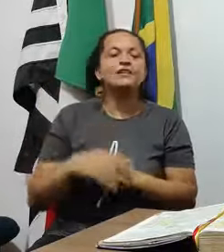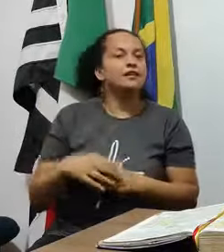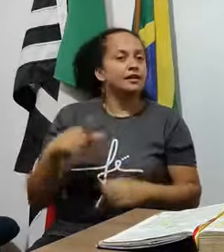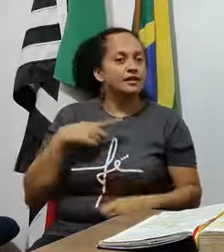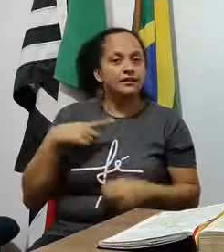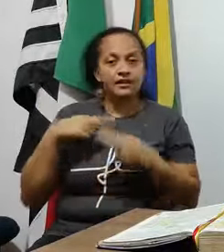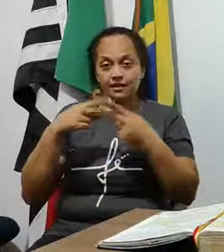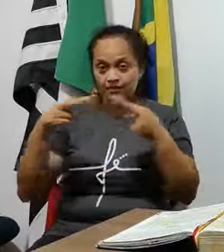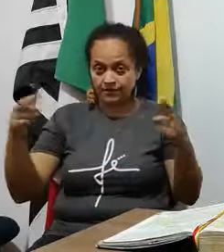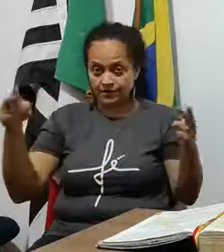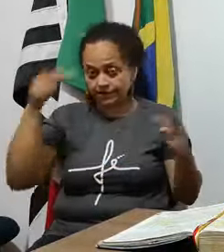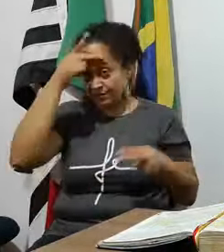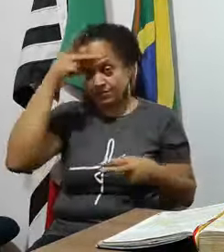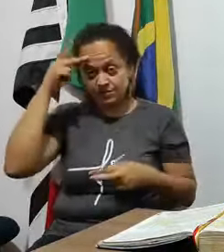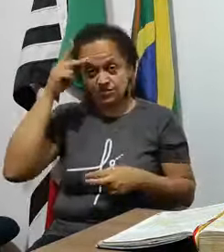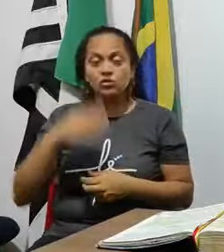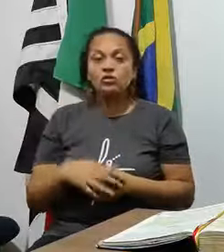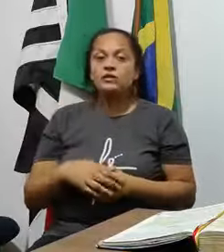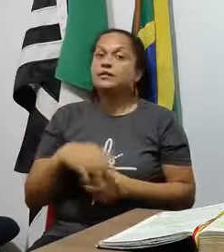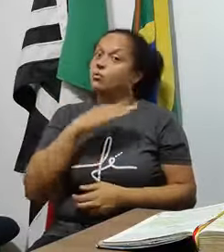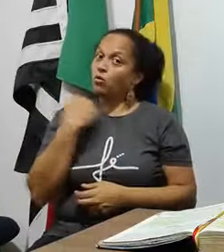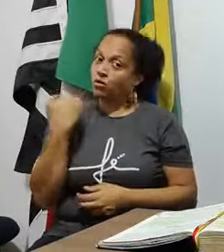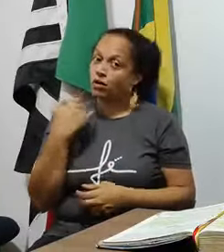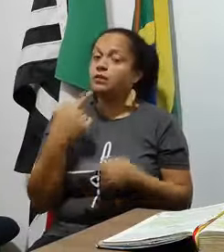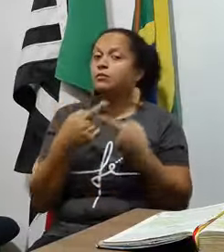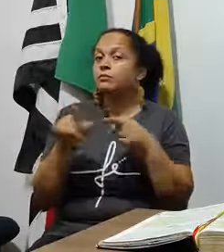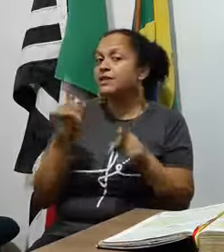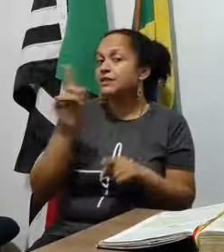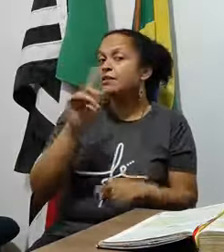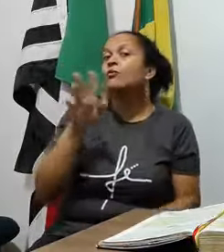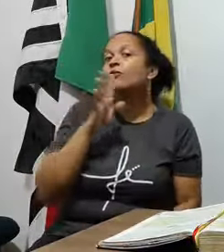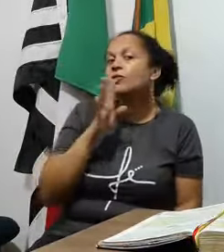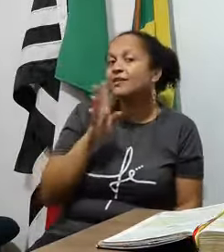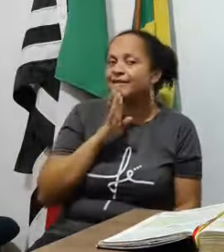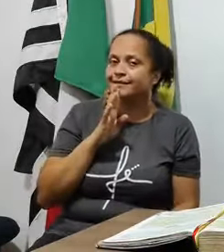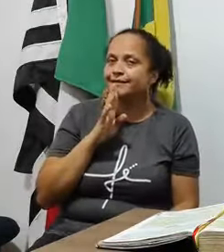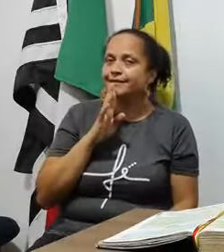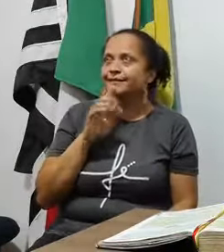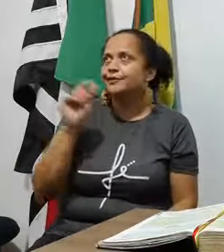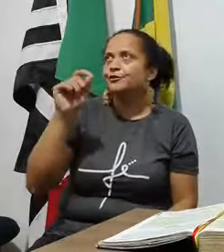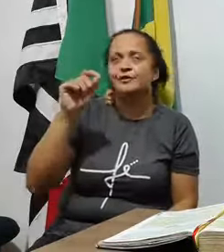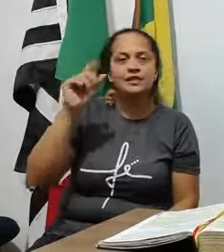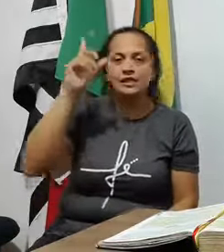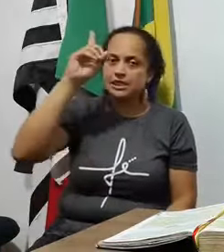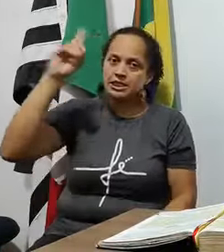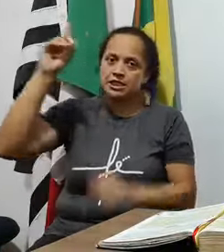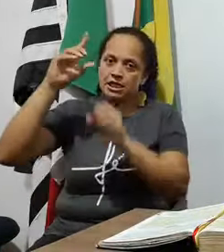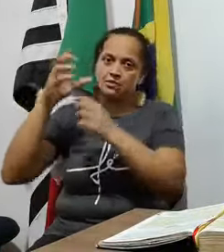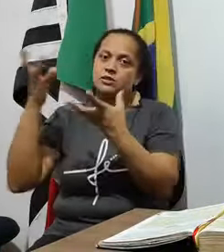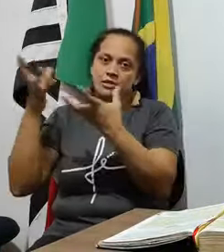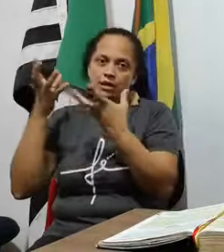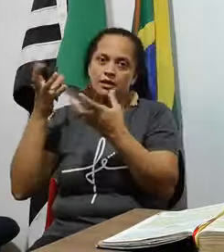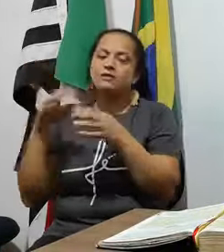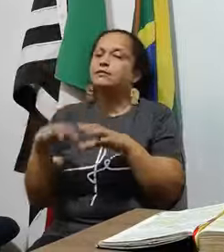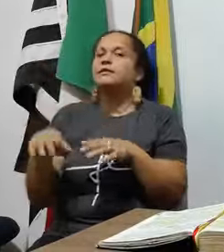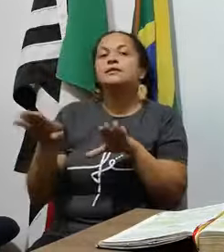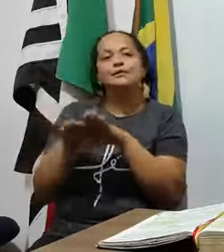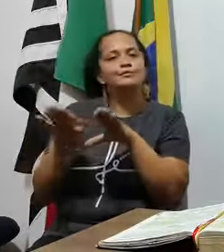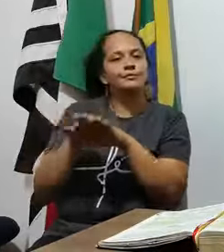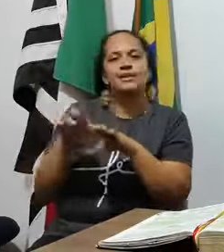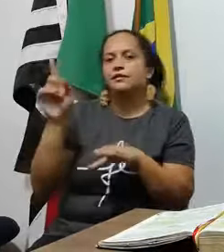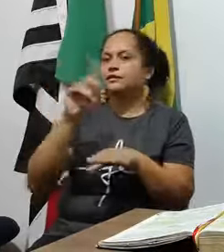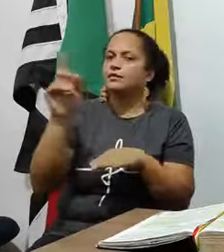nem ao menos, conhecer o plano de Deus, quanto mais cumpri-lo. Entendeu? Então,